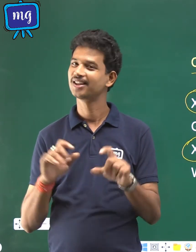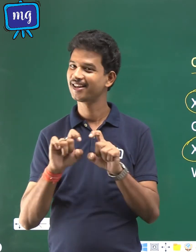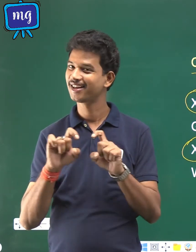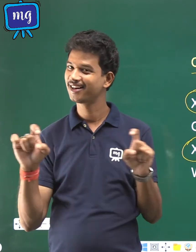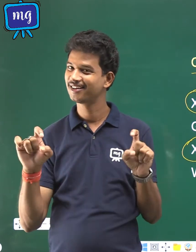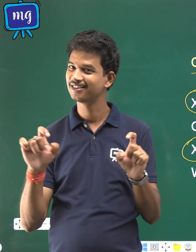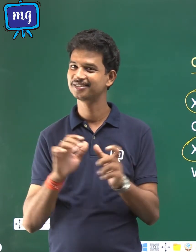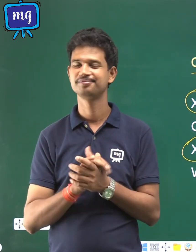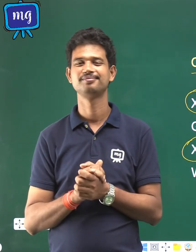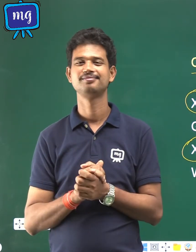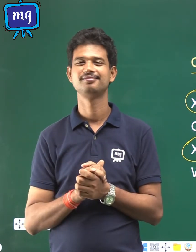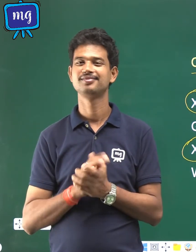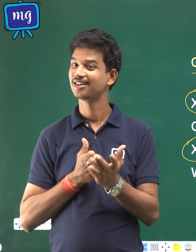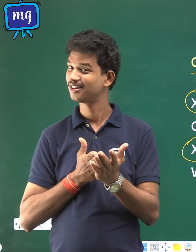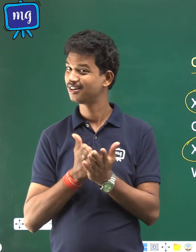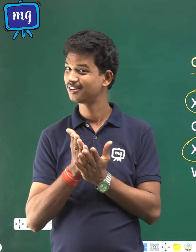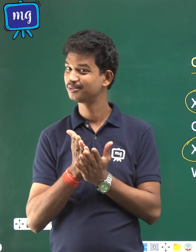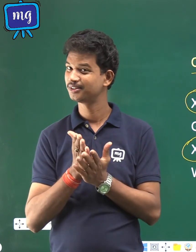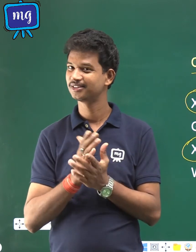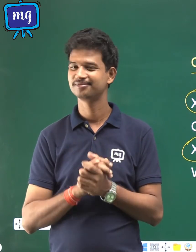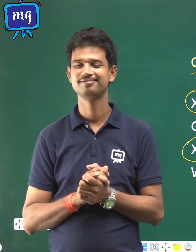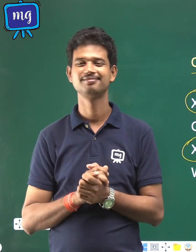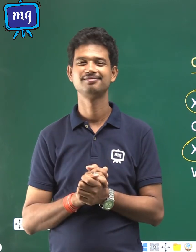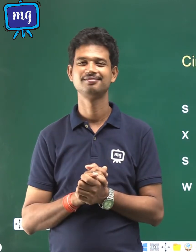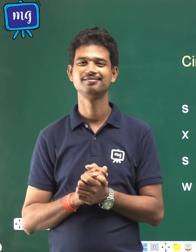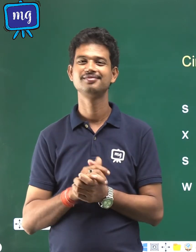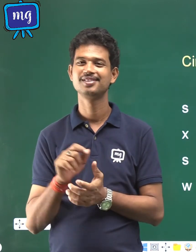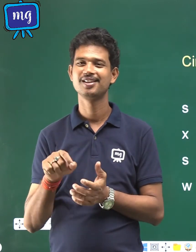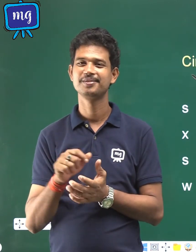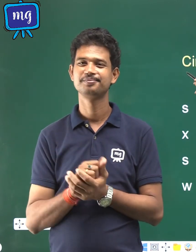क्लियर? आगे चलें। नाउ